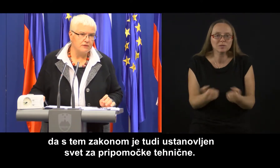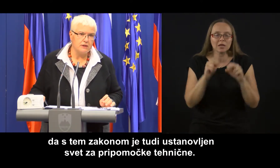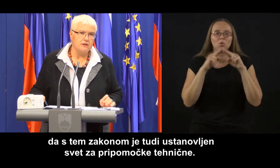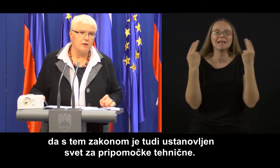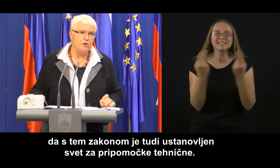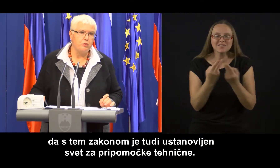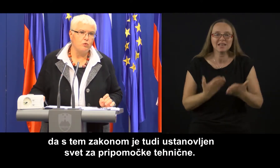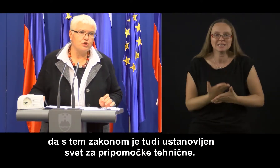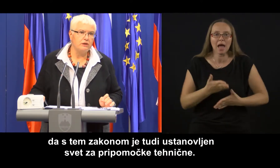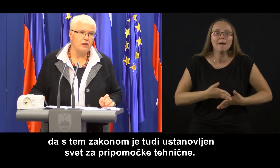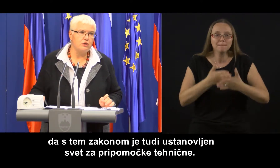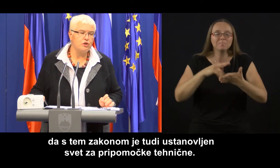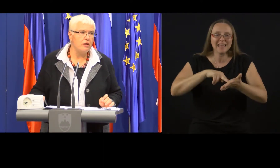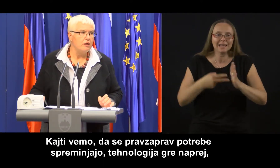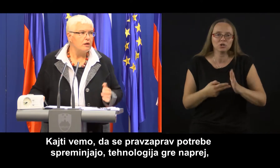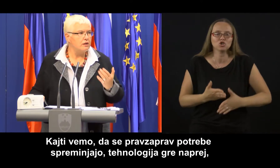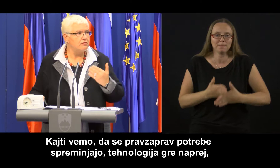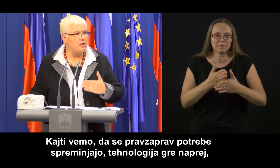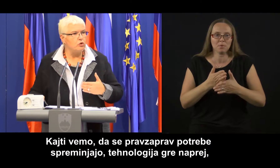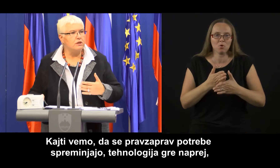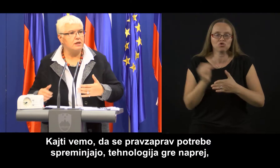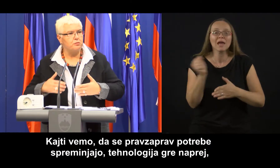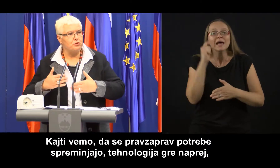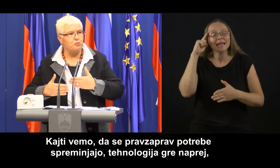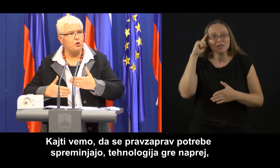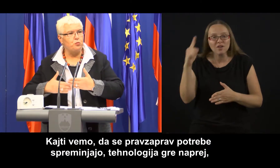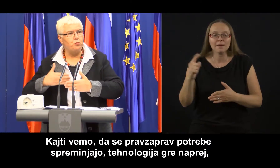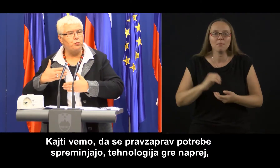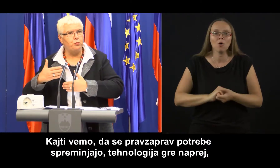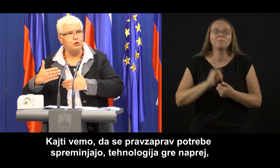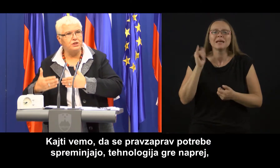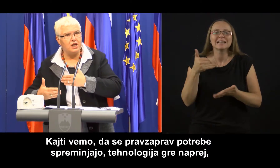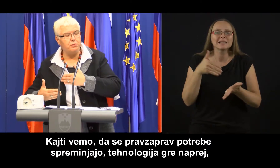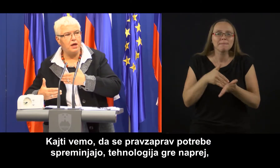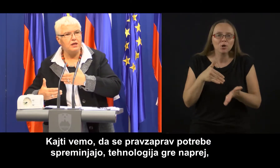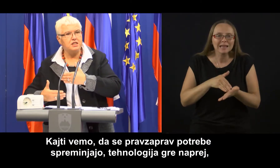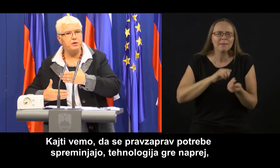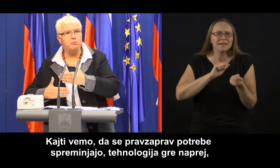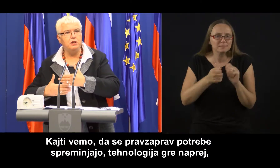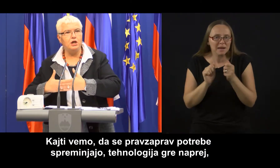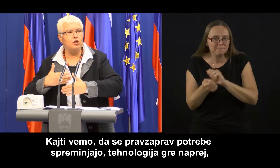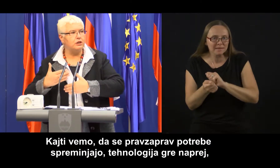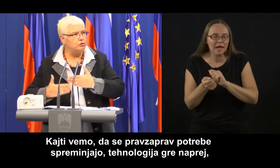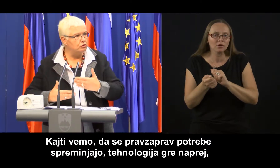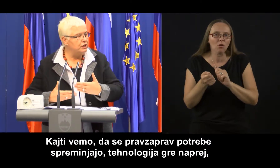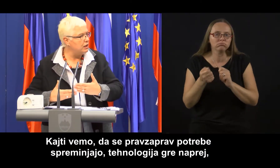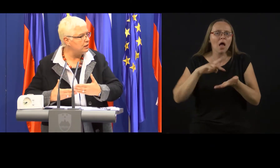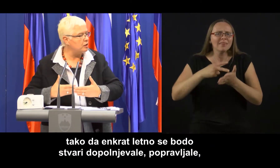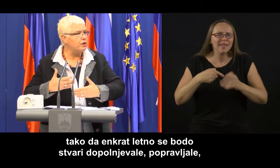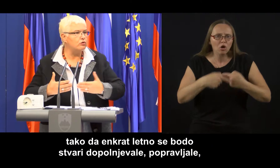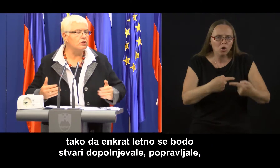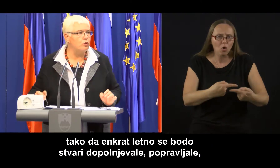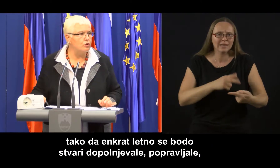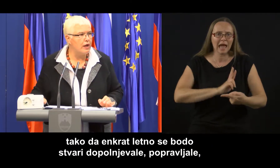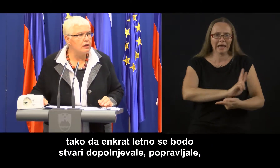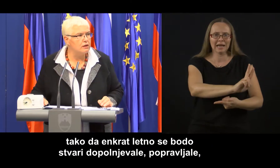ustanovljen svet za pripomočke tehnične, kajti vemo, da se pravzaprav potrebe spreminjajo, tehnologija gre